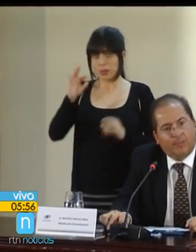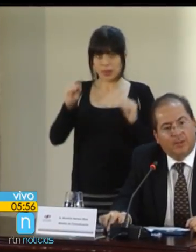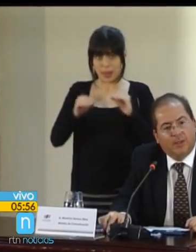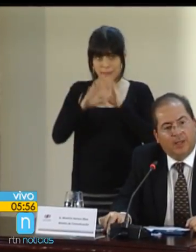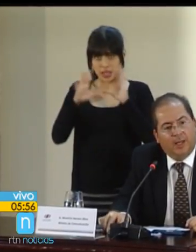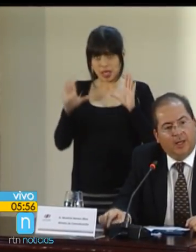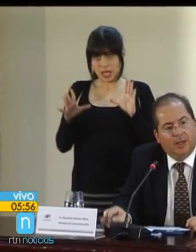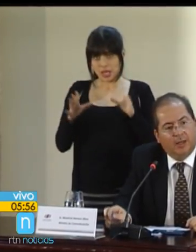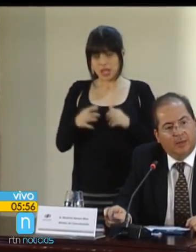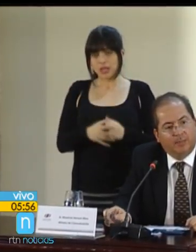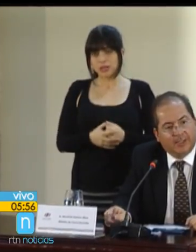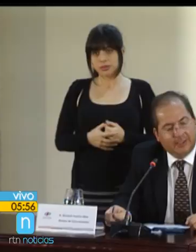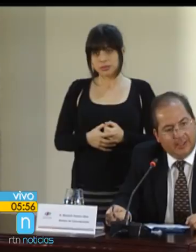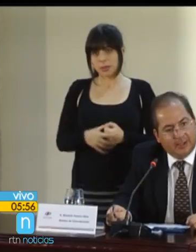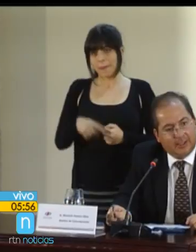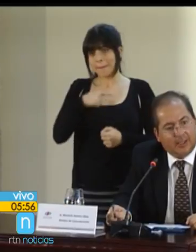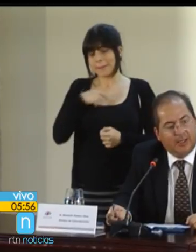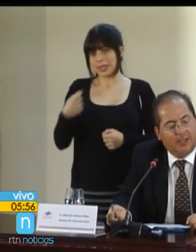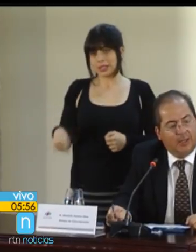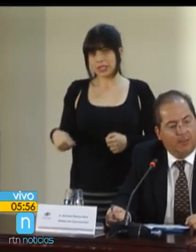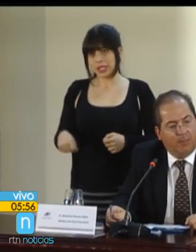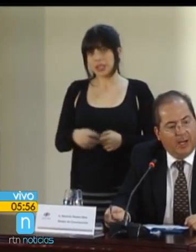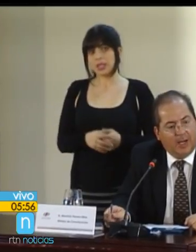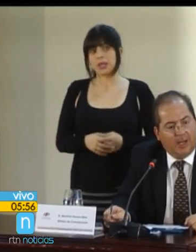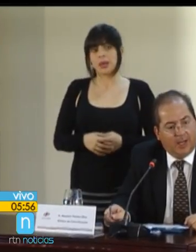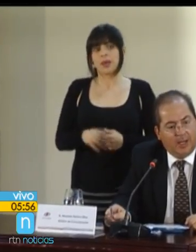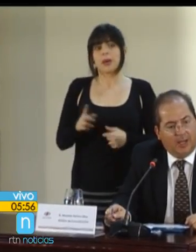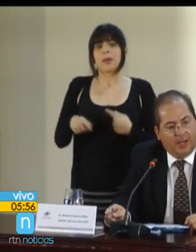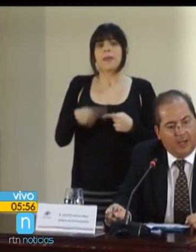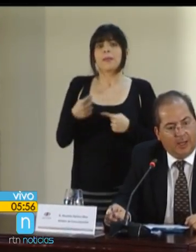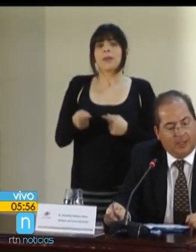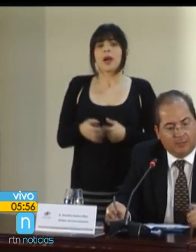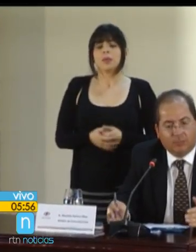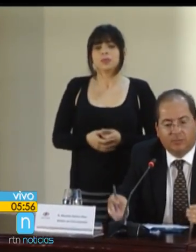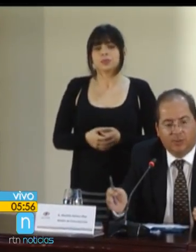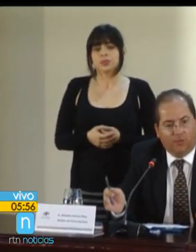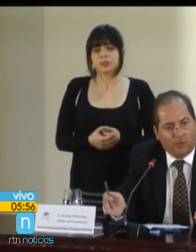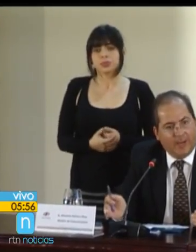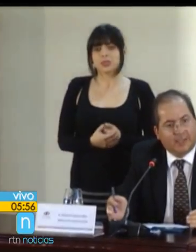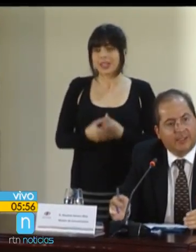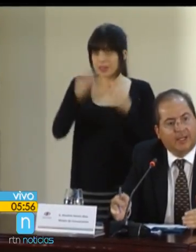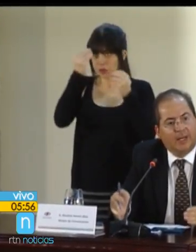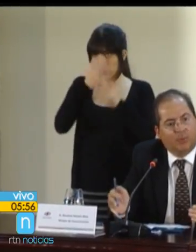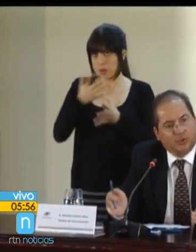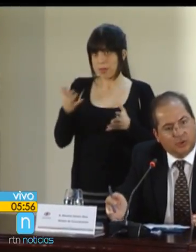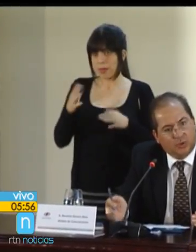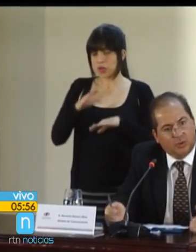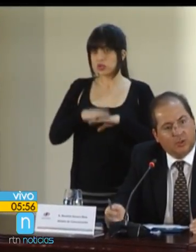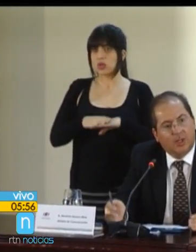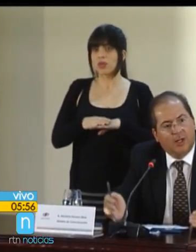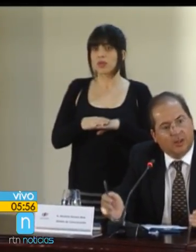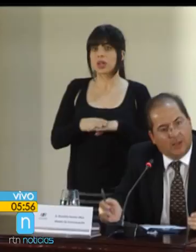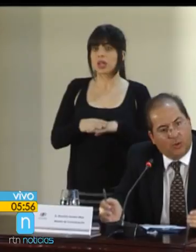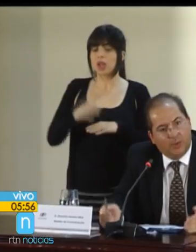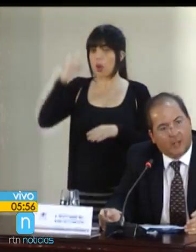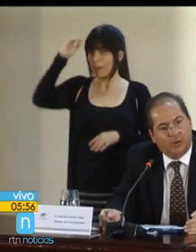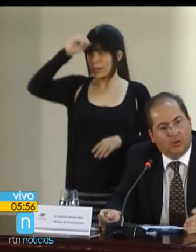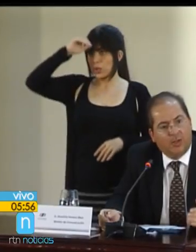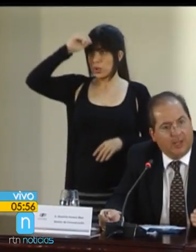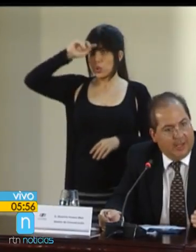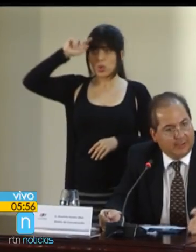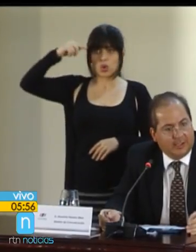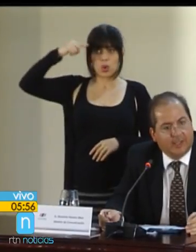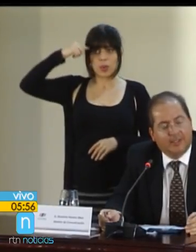mañana el presidente va a informar acerca de la posición del